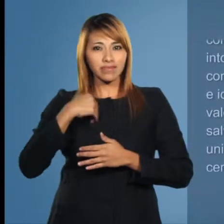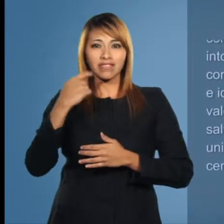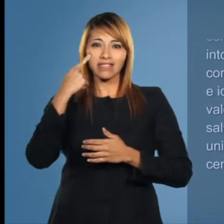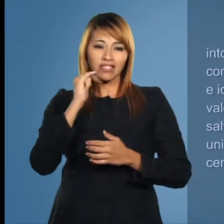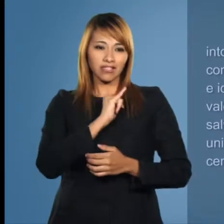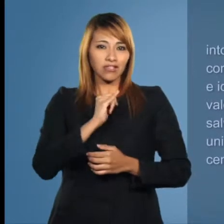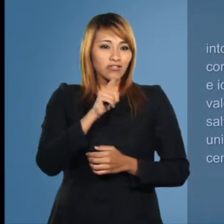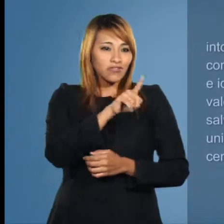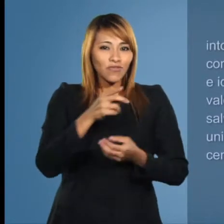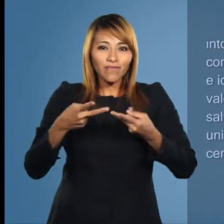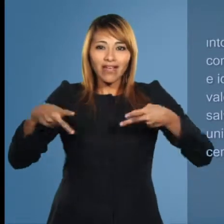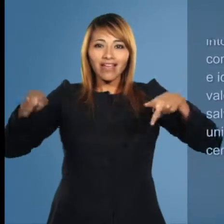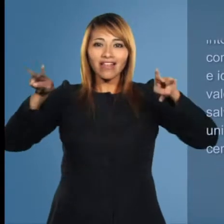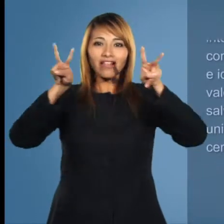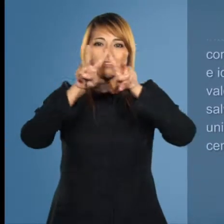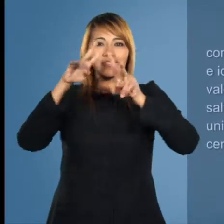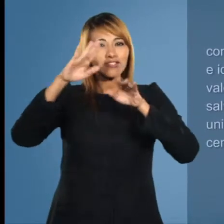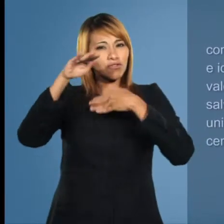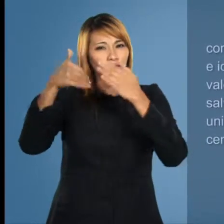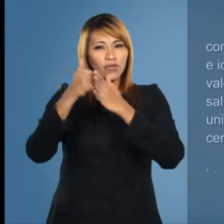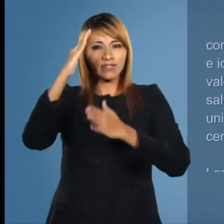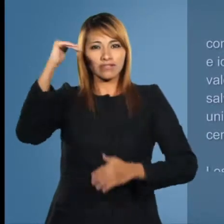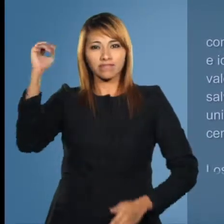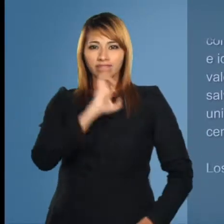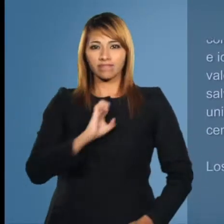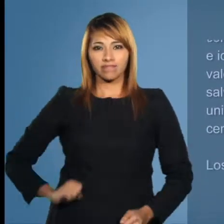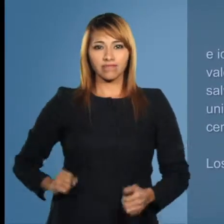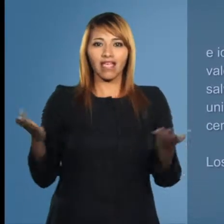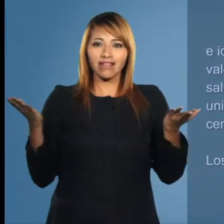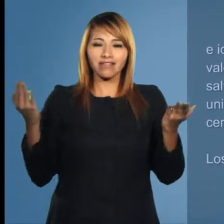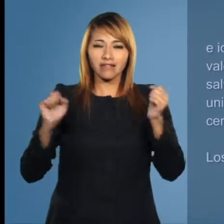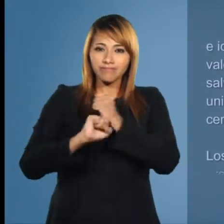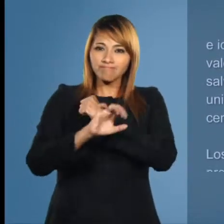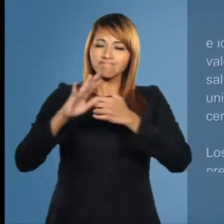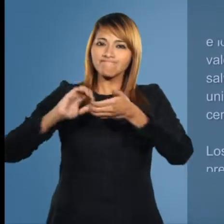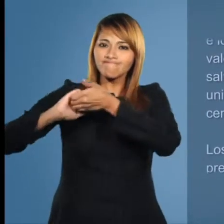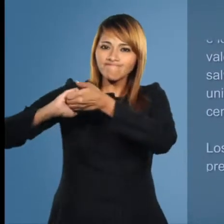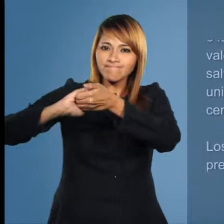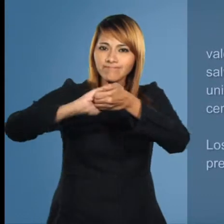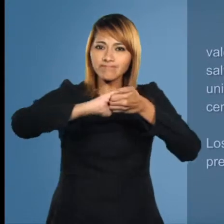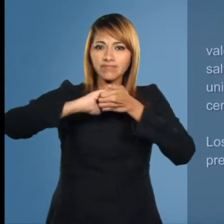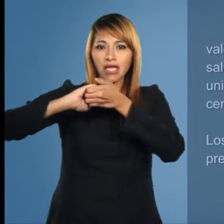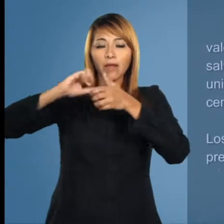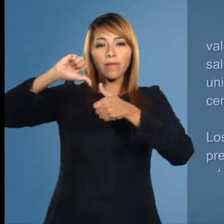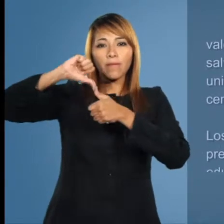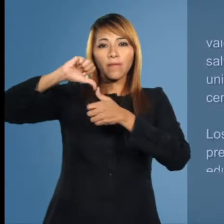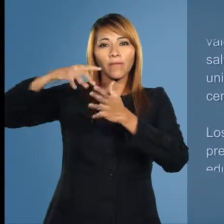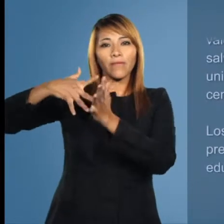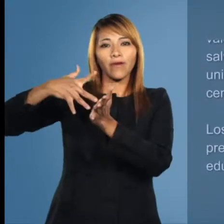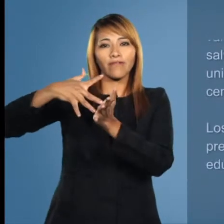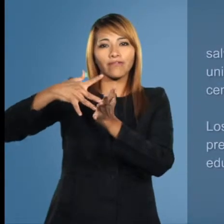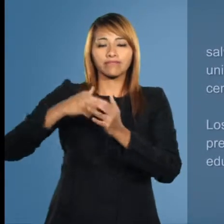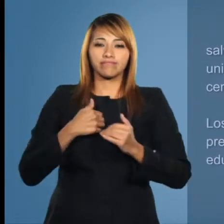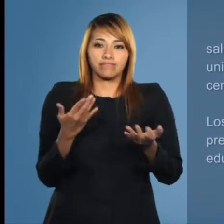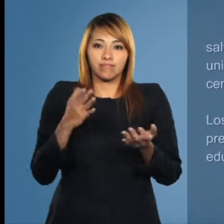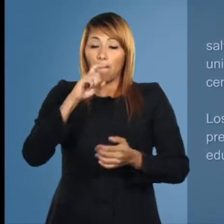valores de la nacionalidad salvadoreña y propiciar la unidad del pueblo centroamericano. Los padres tendrán